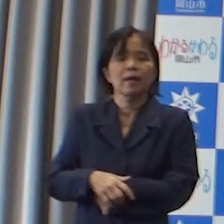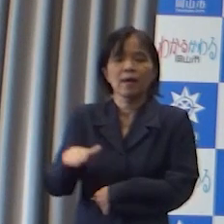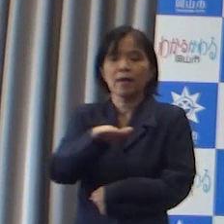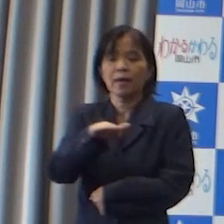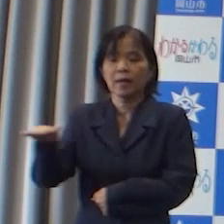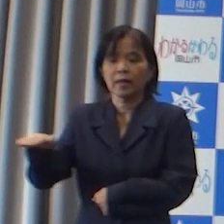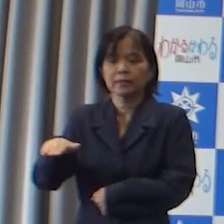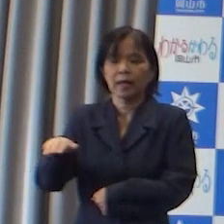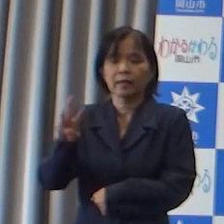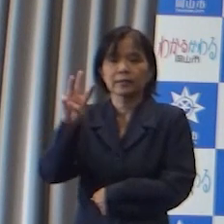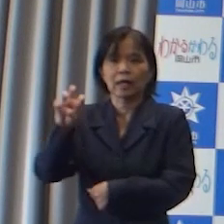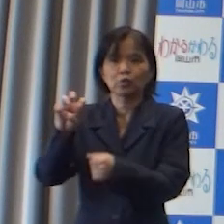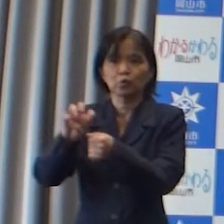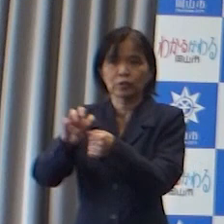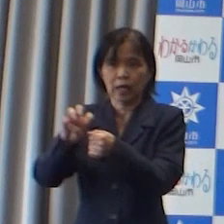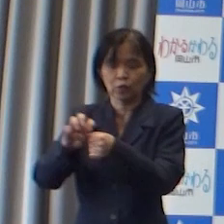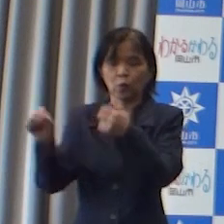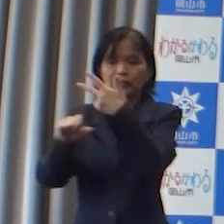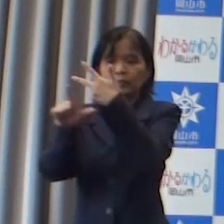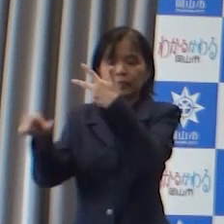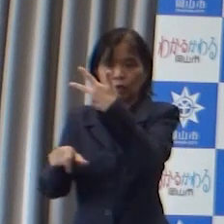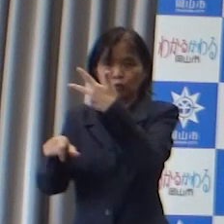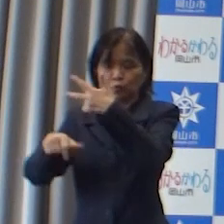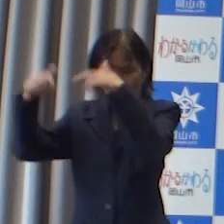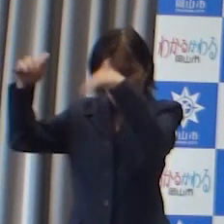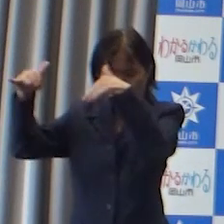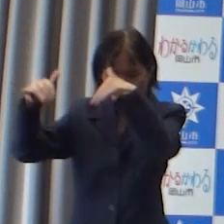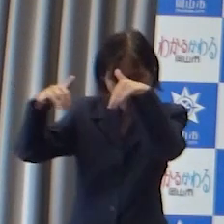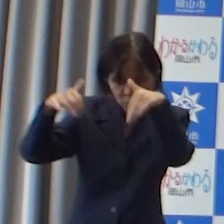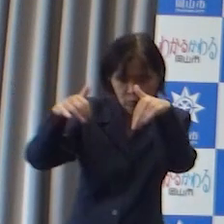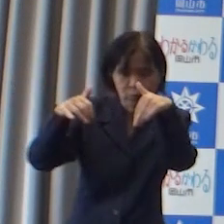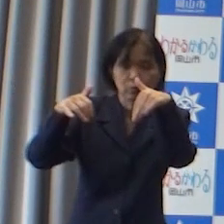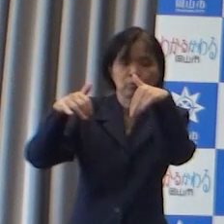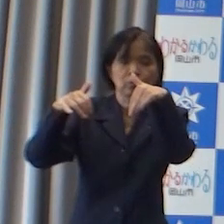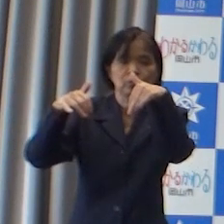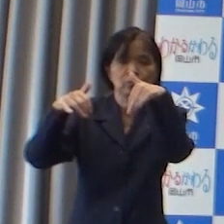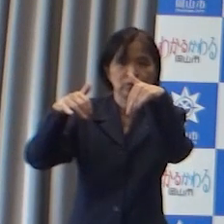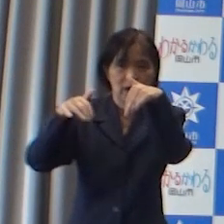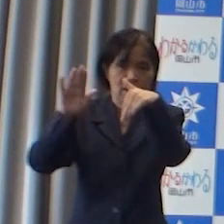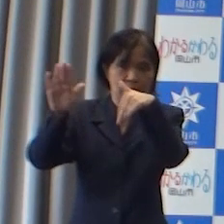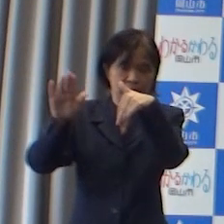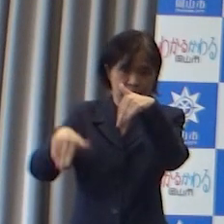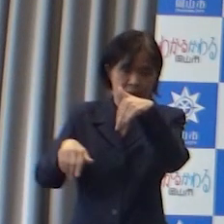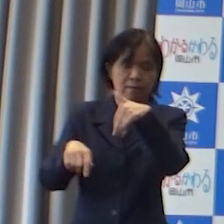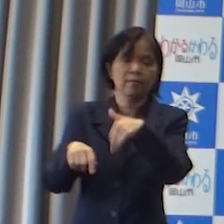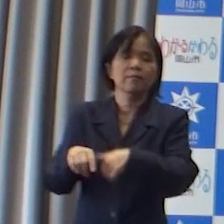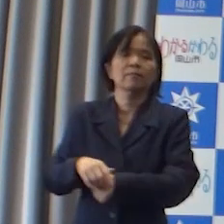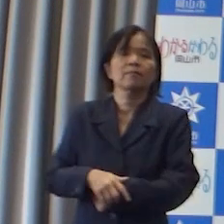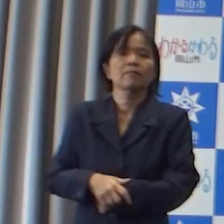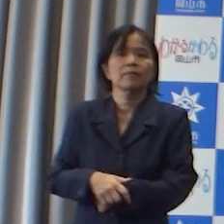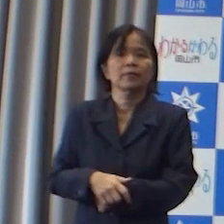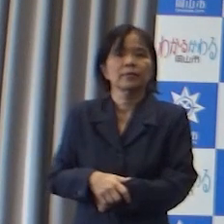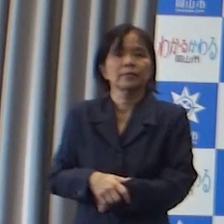まずは平成30年の7月豪雨であります。